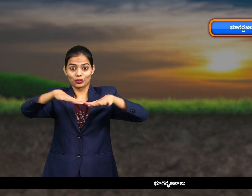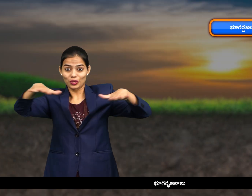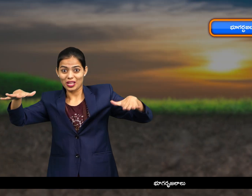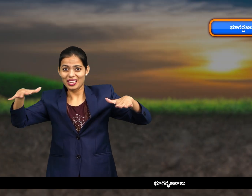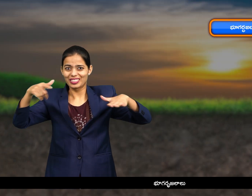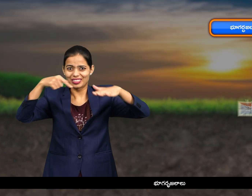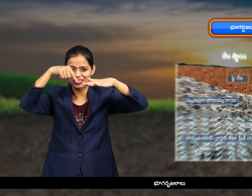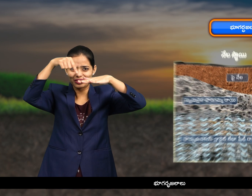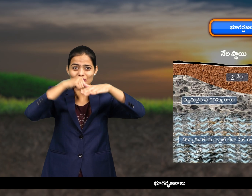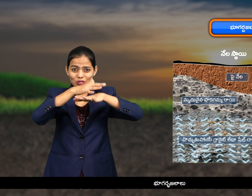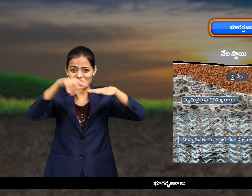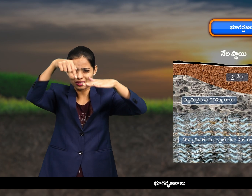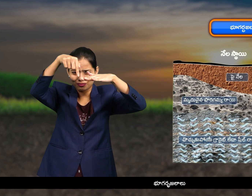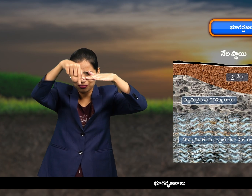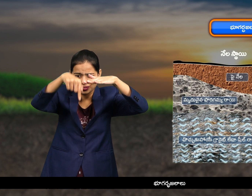భూగర్భ జలాలు.